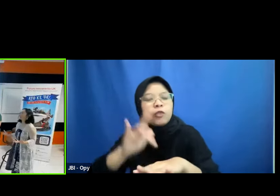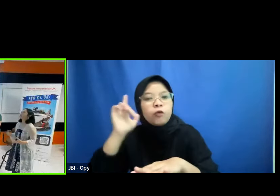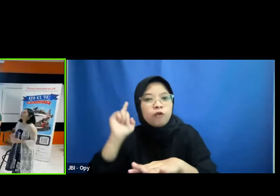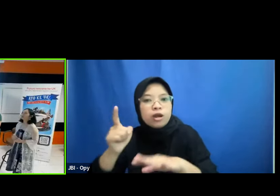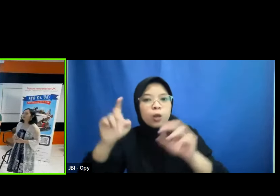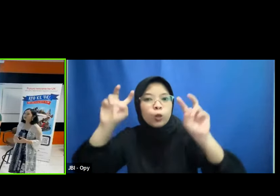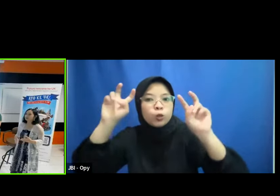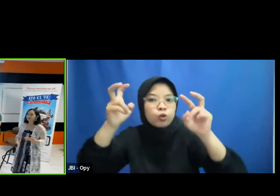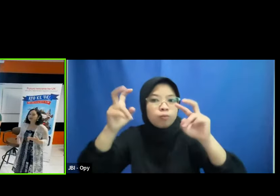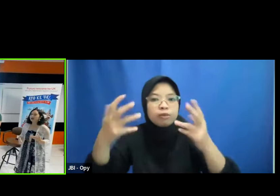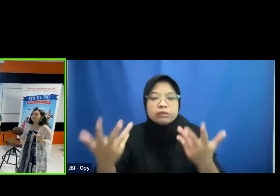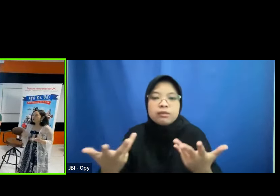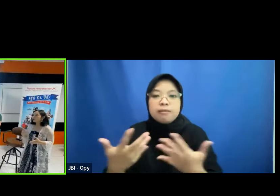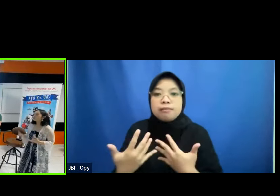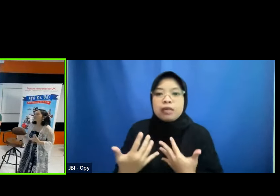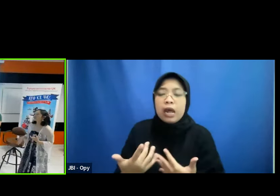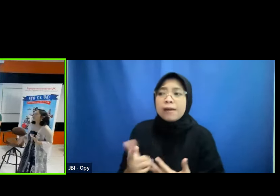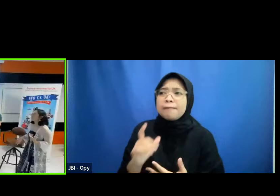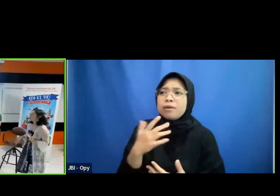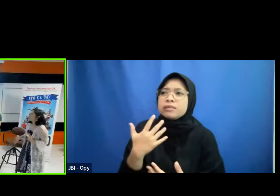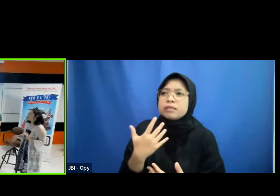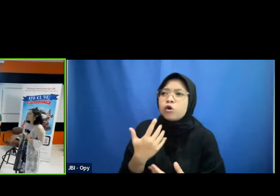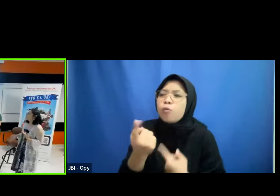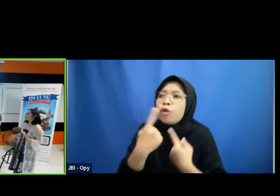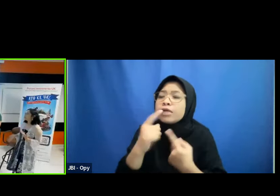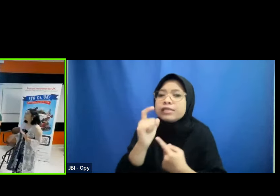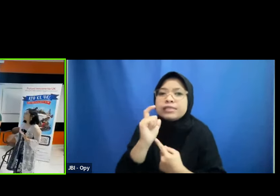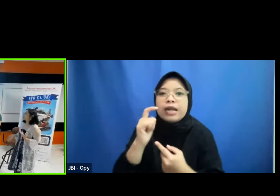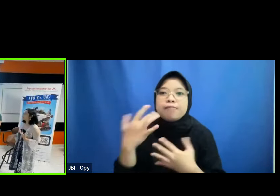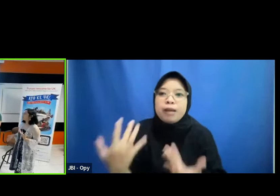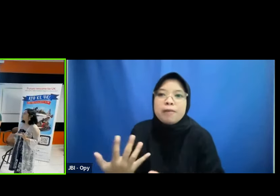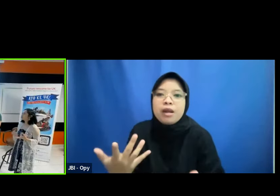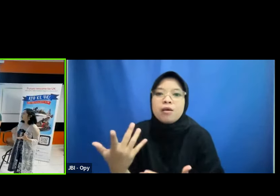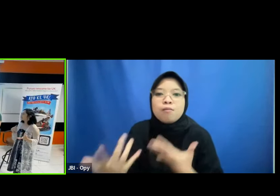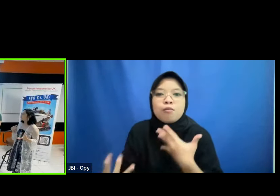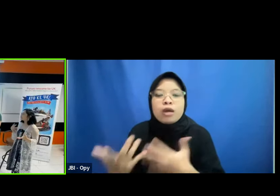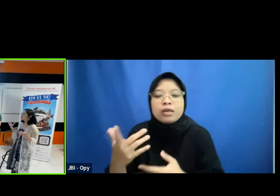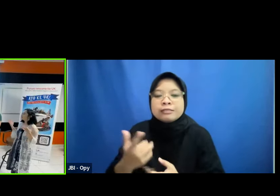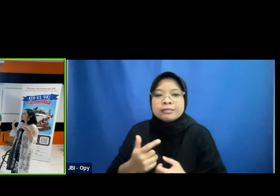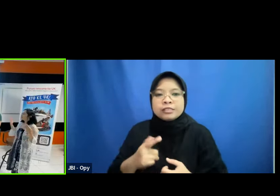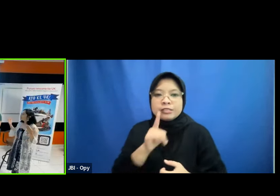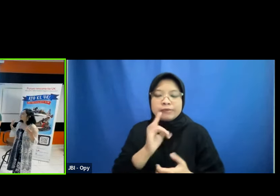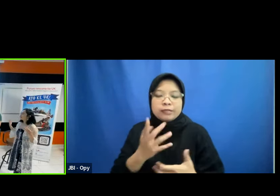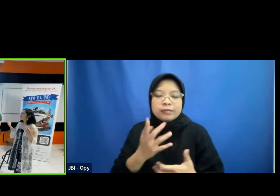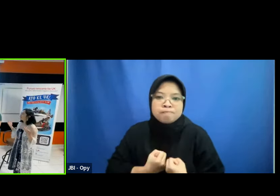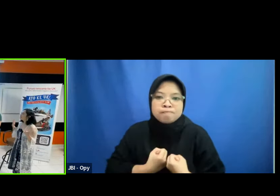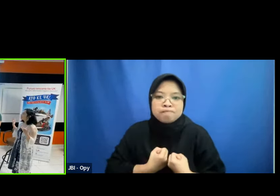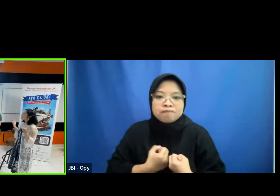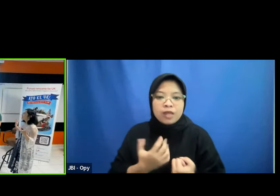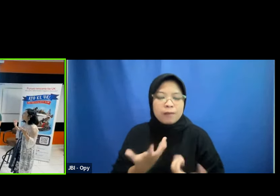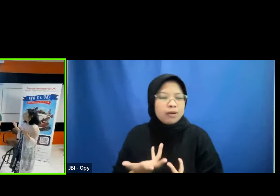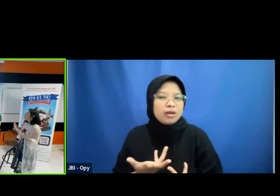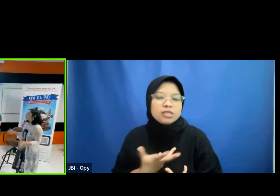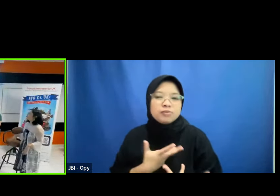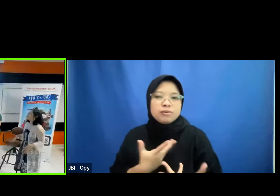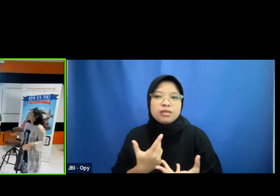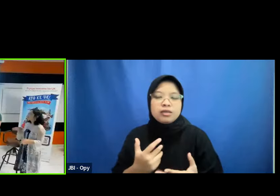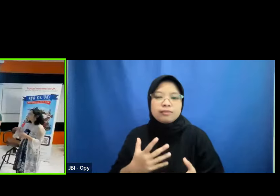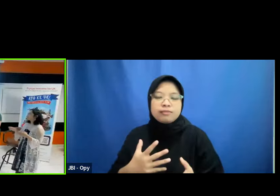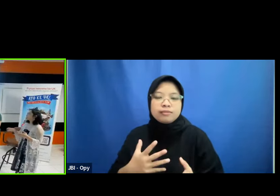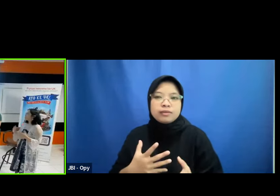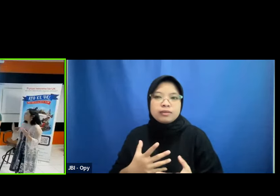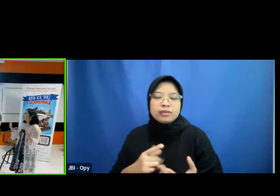topiknya gitu nah bagaimana kita mengkomunikasikan itu juga mungkin dengan tidak menimbulkan gimana ya impresi